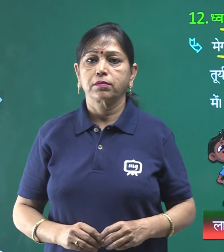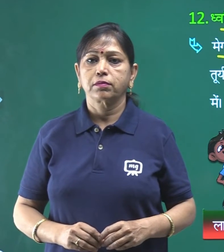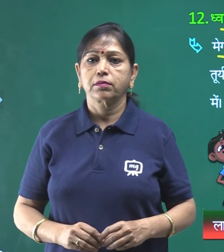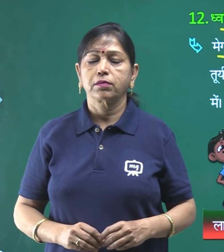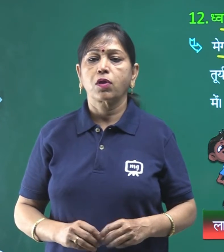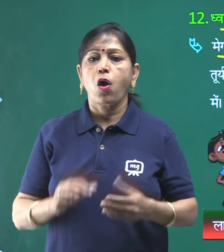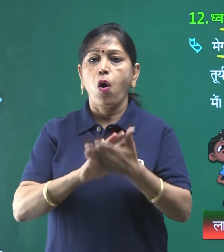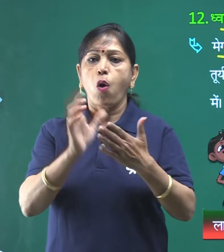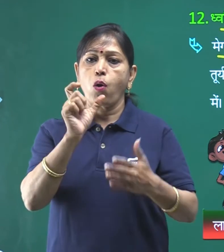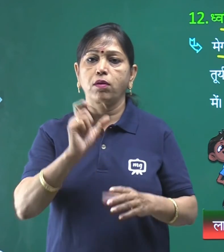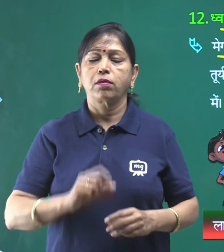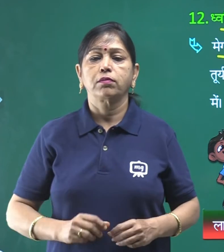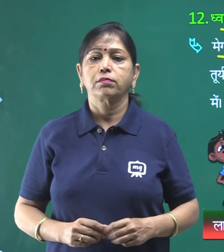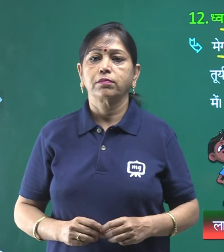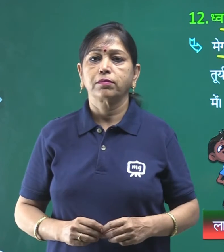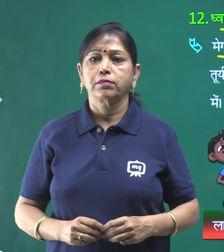हॉर्न,